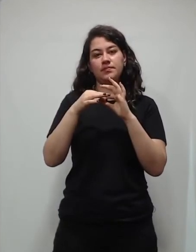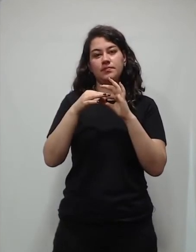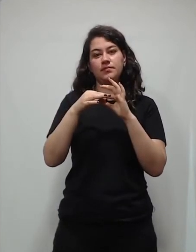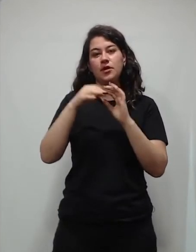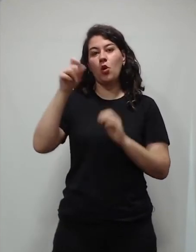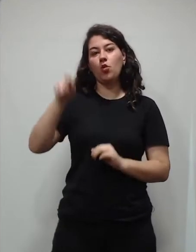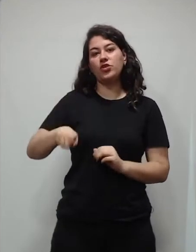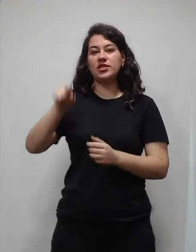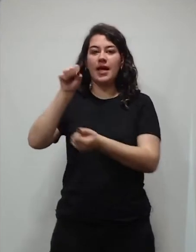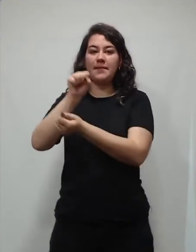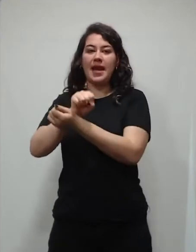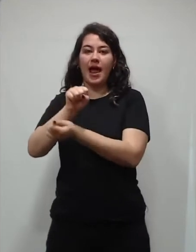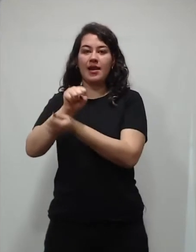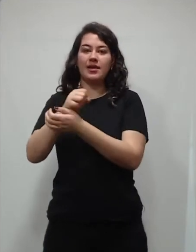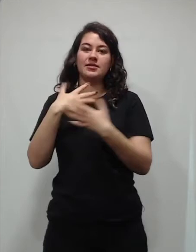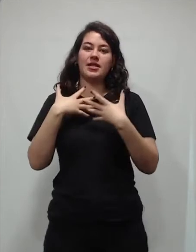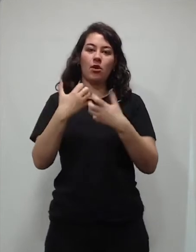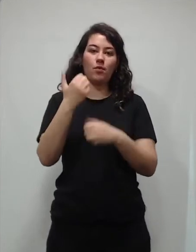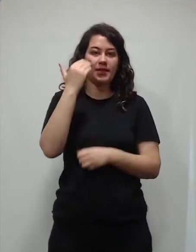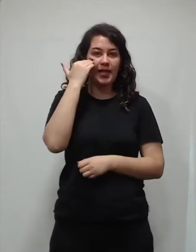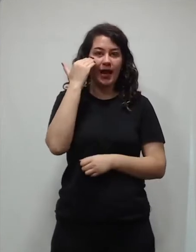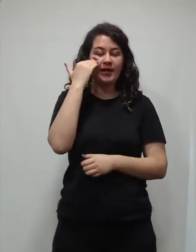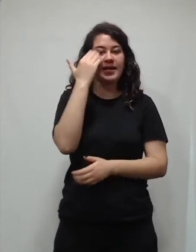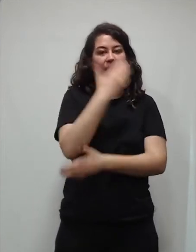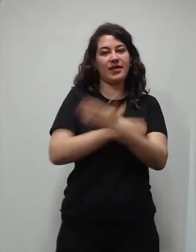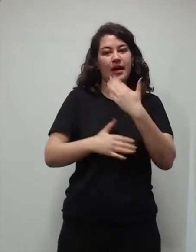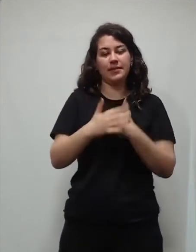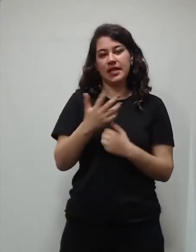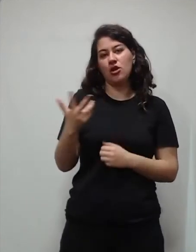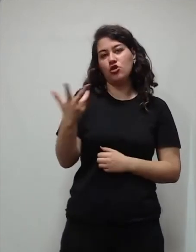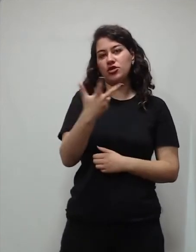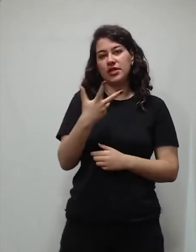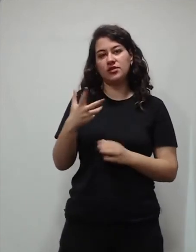la justicia penal, la salud mental, la discapacidad.